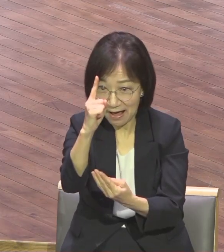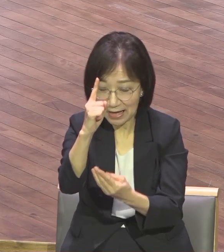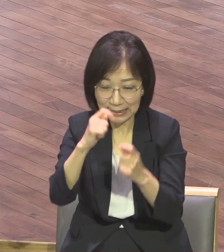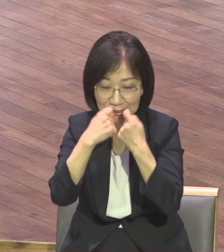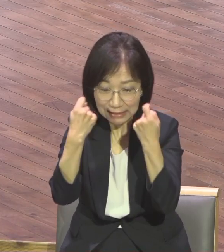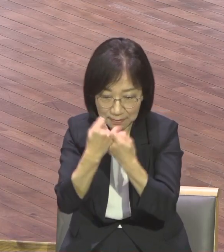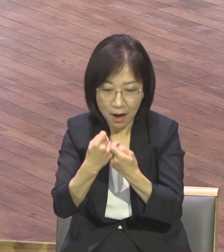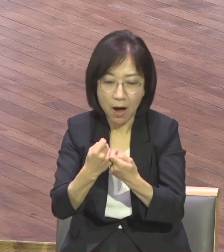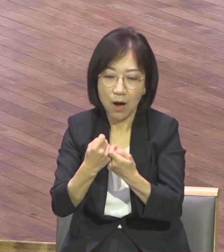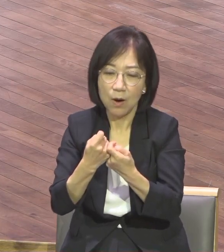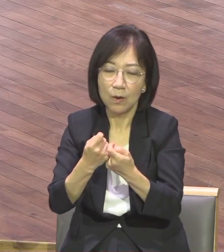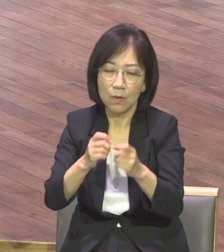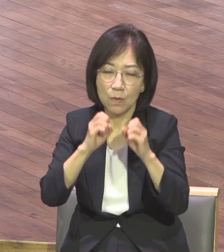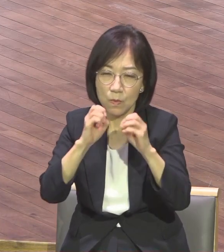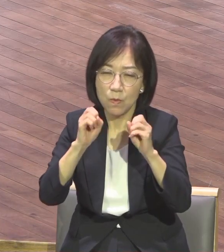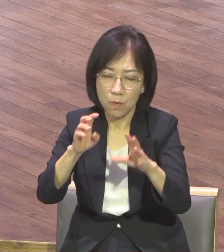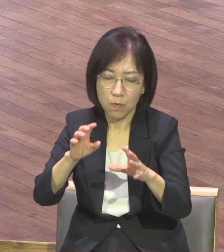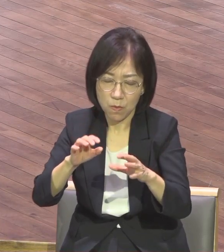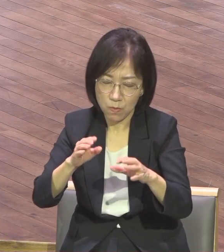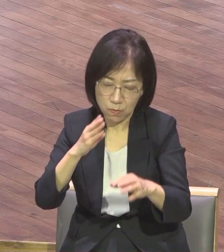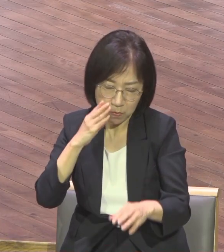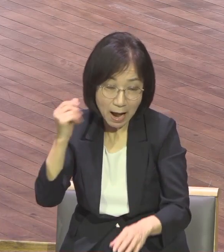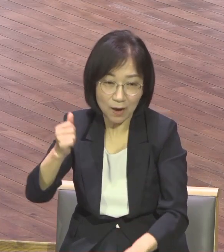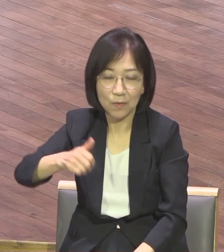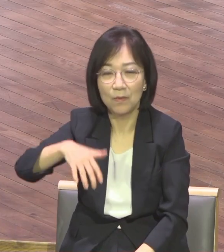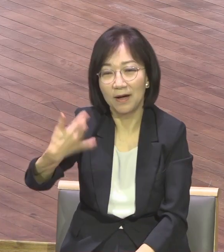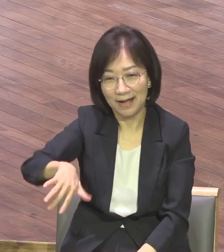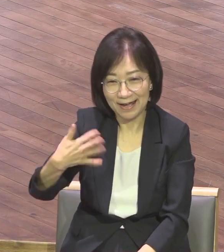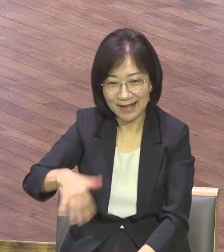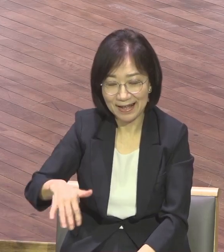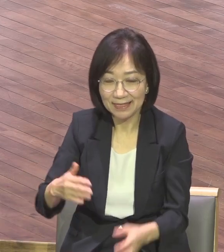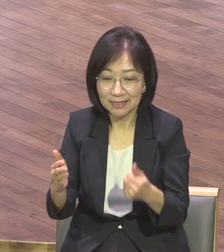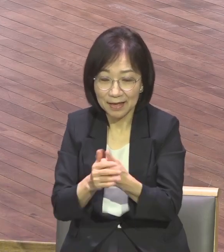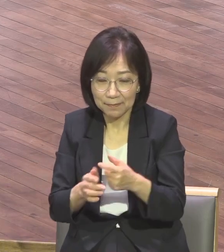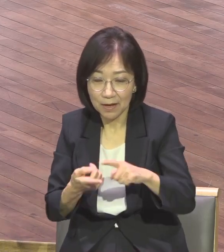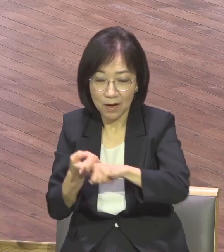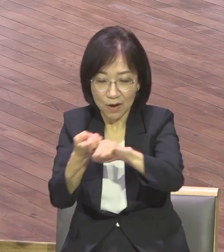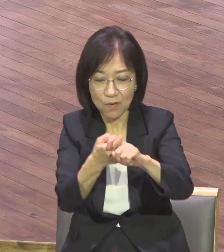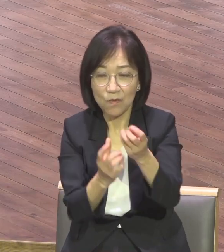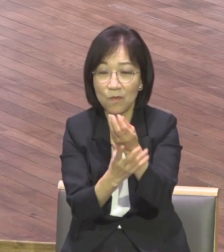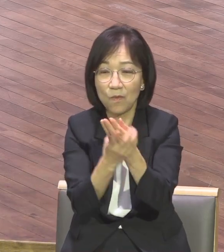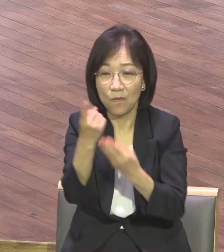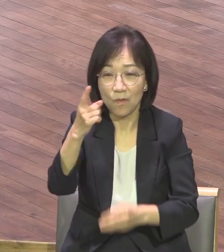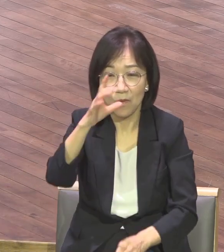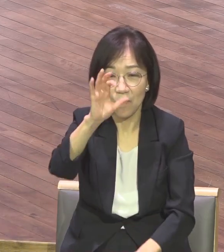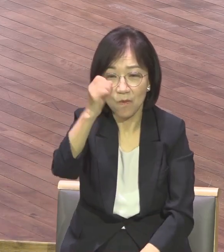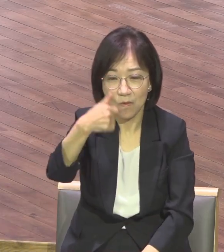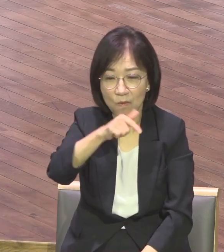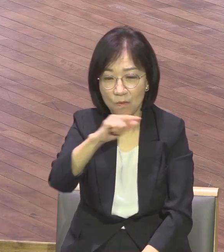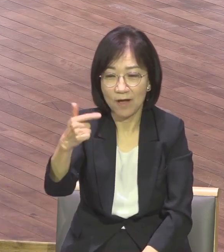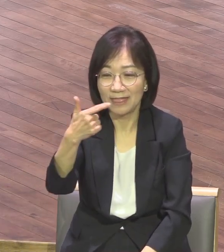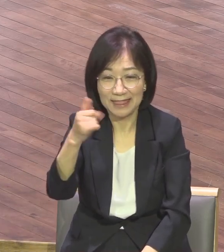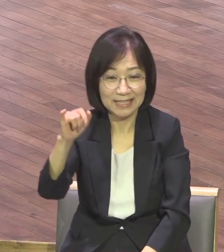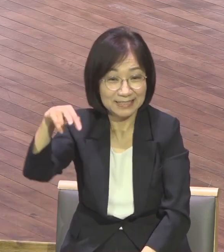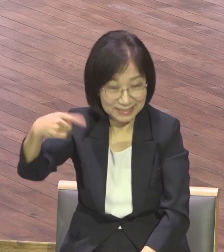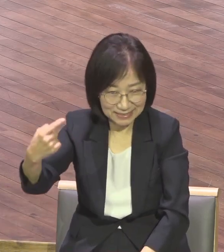원팀, 원니스, 이게 굉장히 중요해요. 원니스, 원니스가 안 되면 성령 역사하지